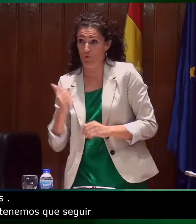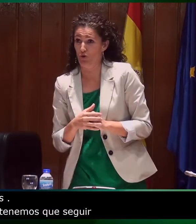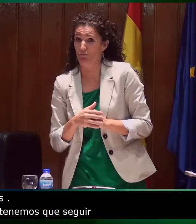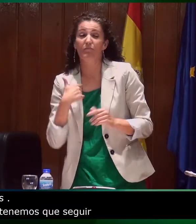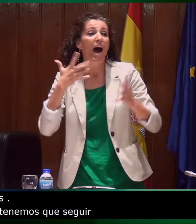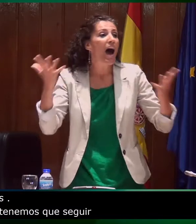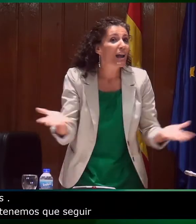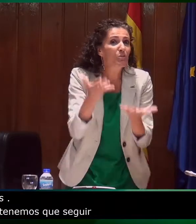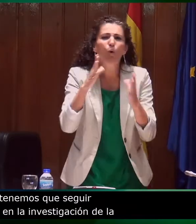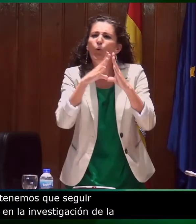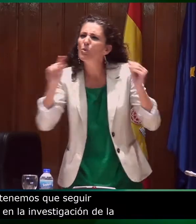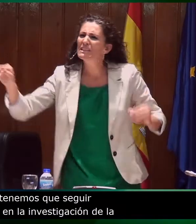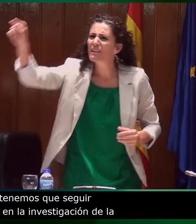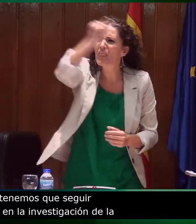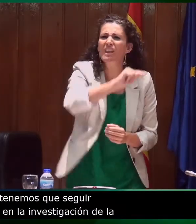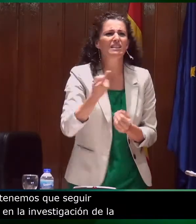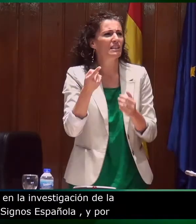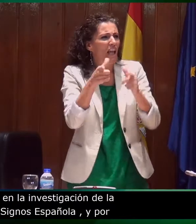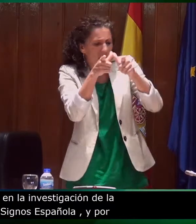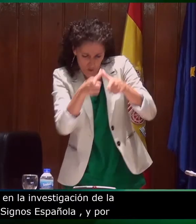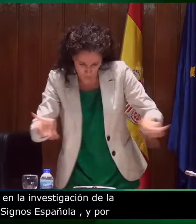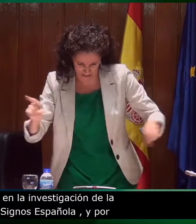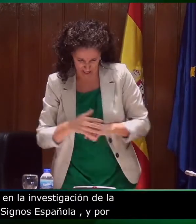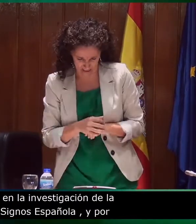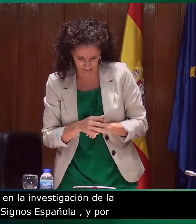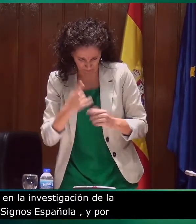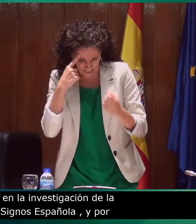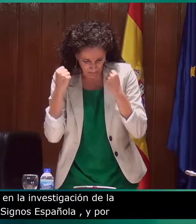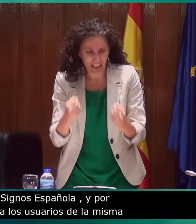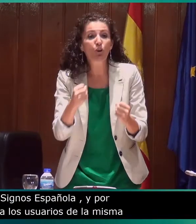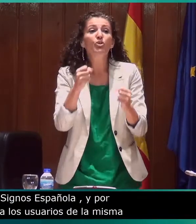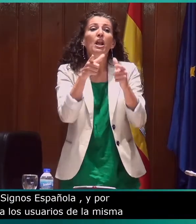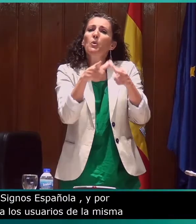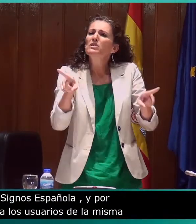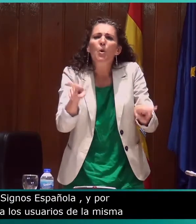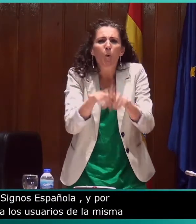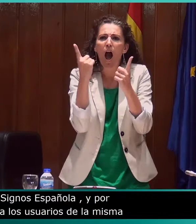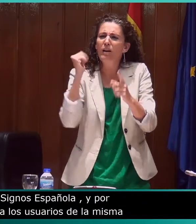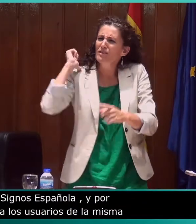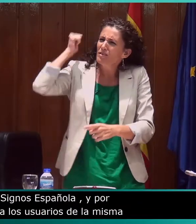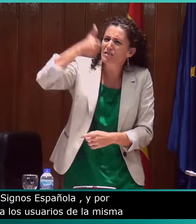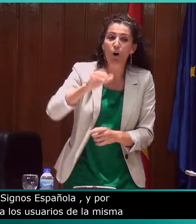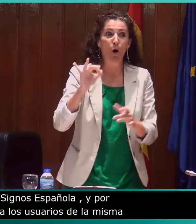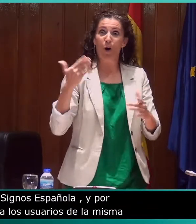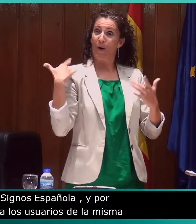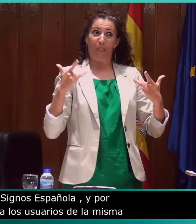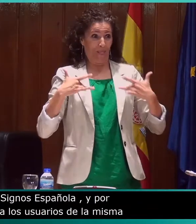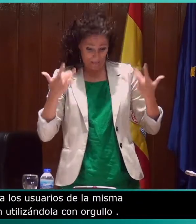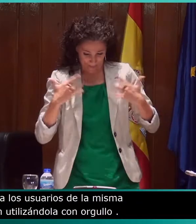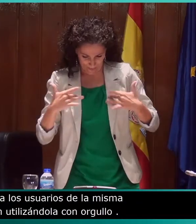utilizándola con orgullo animo a las universidades a los lingüistas a los expertos da